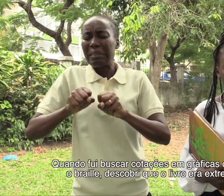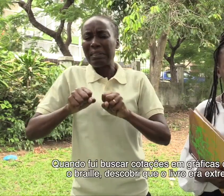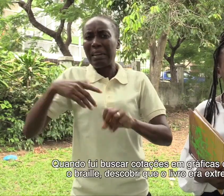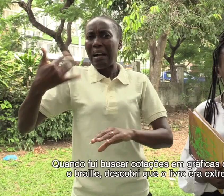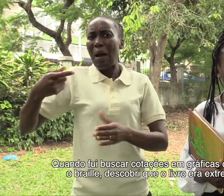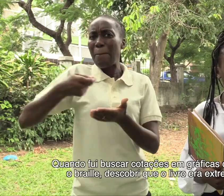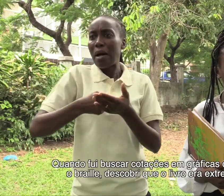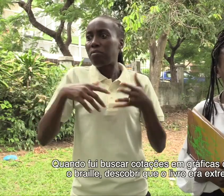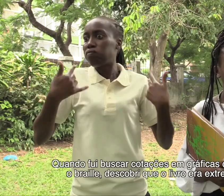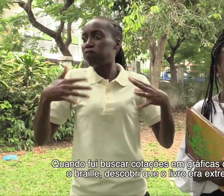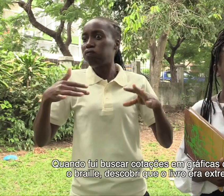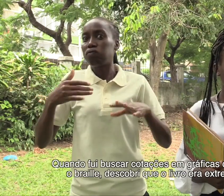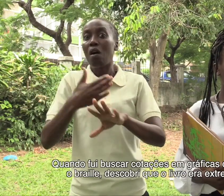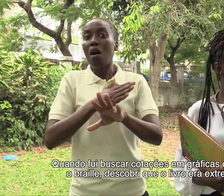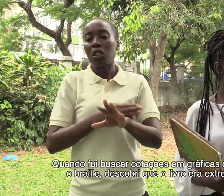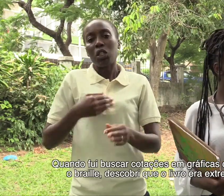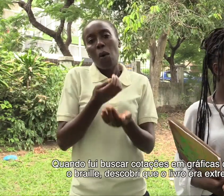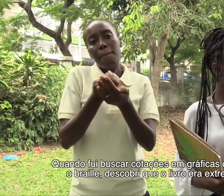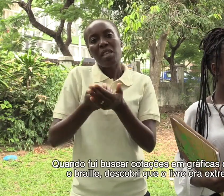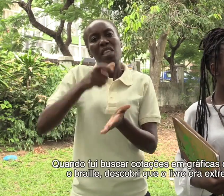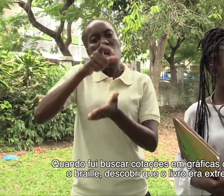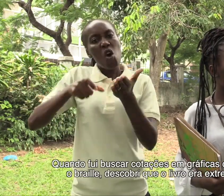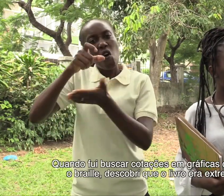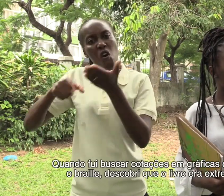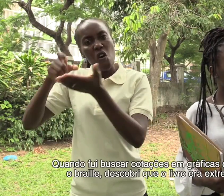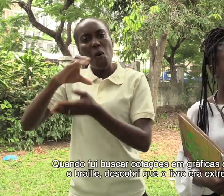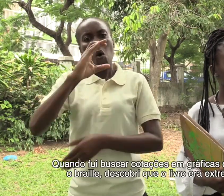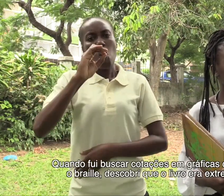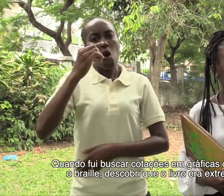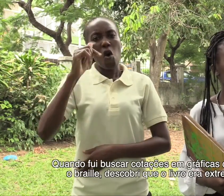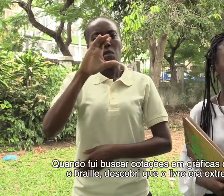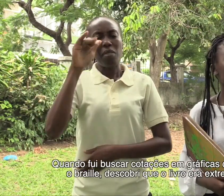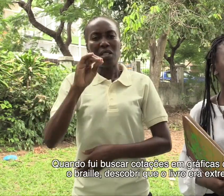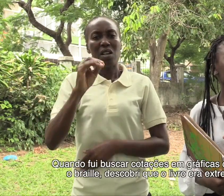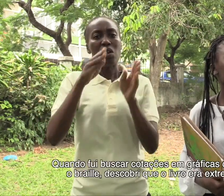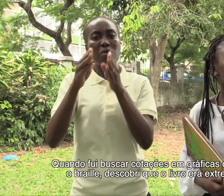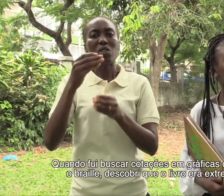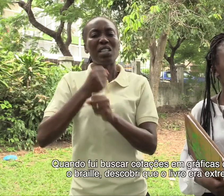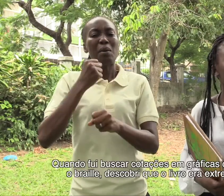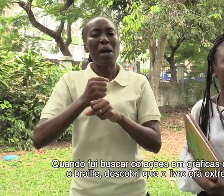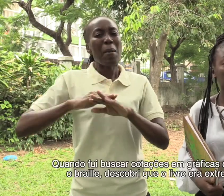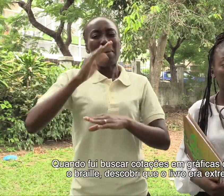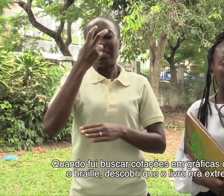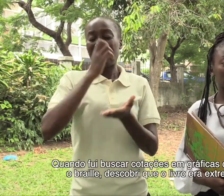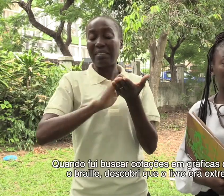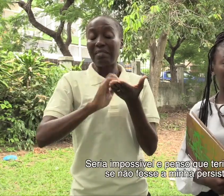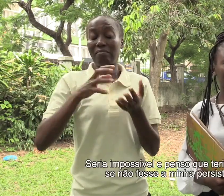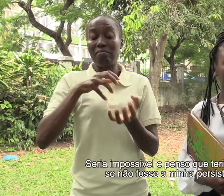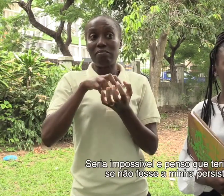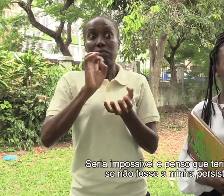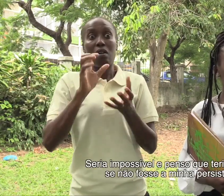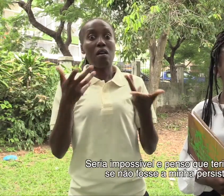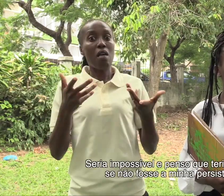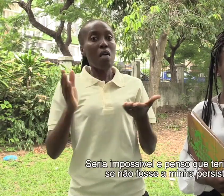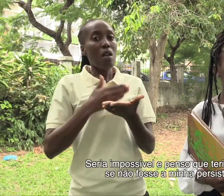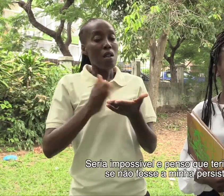buscar cotações de gráficas que trabalham com braile, eu descobri que o livro era extremamente caro e que